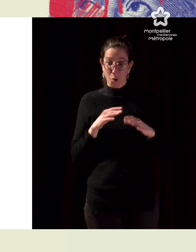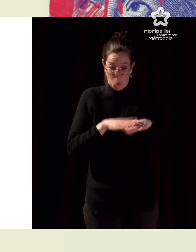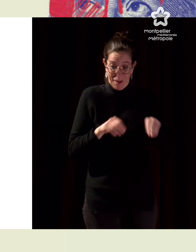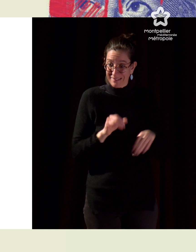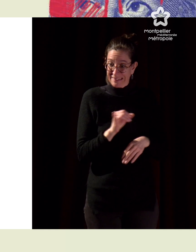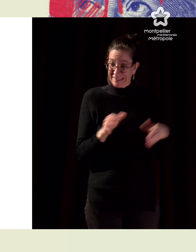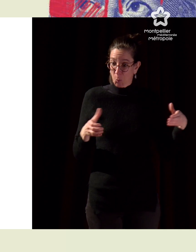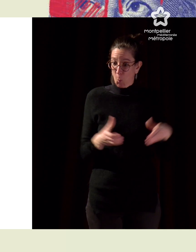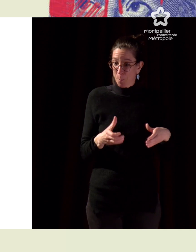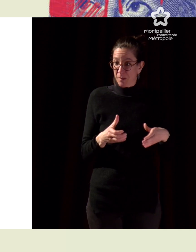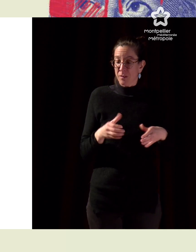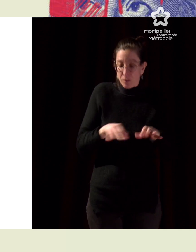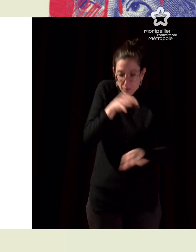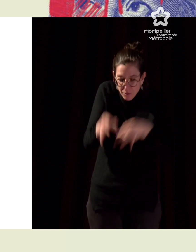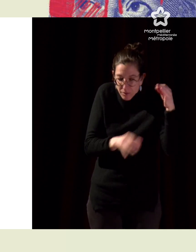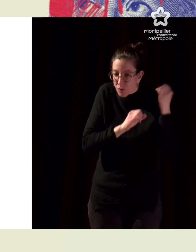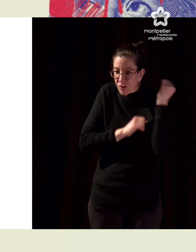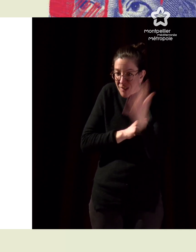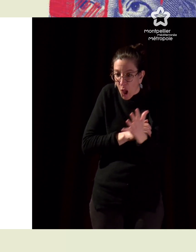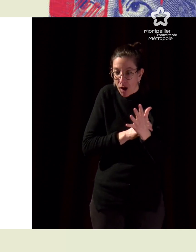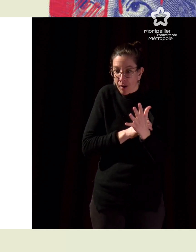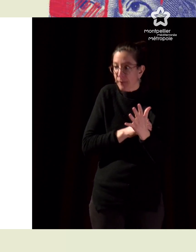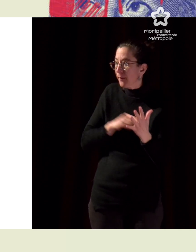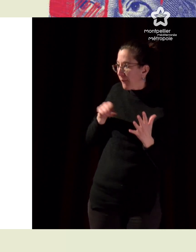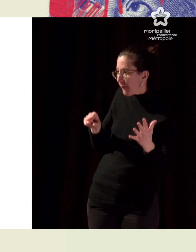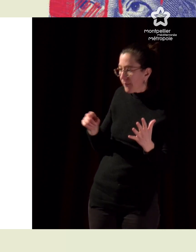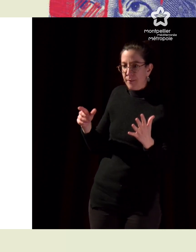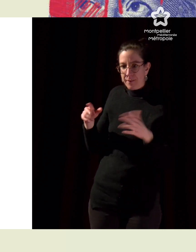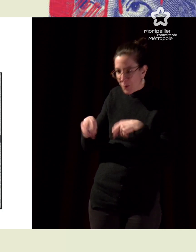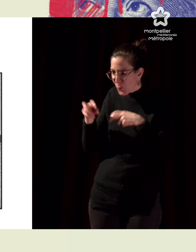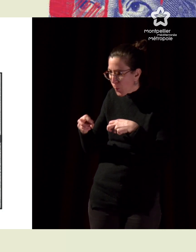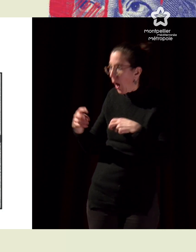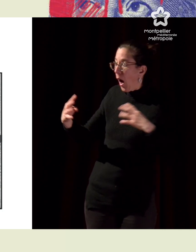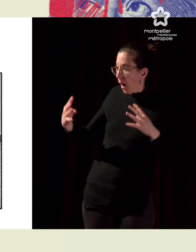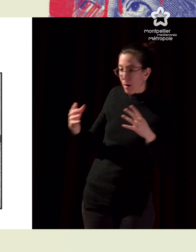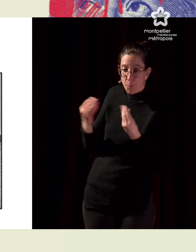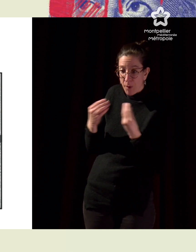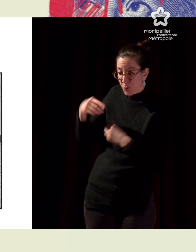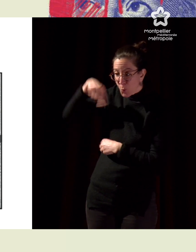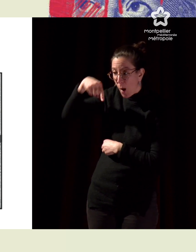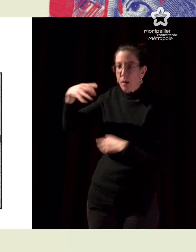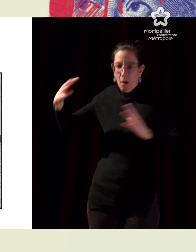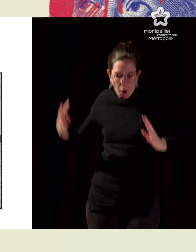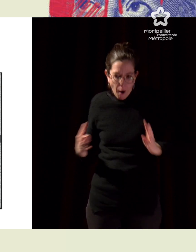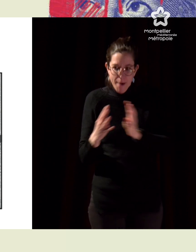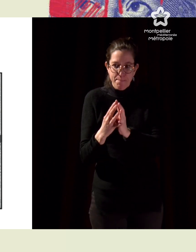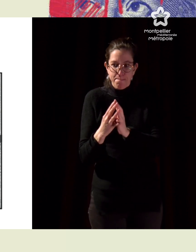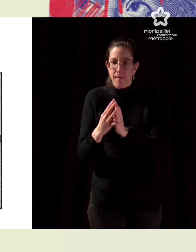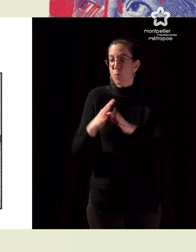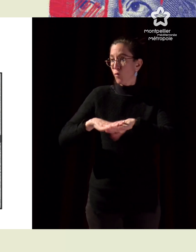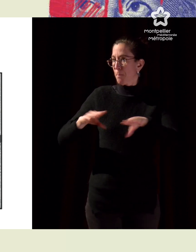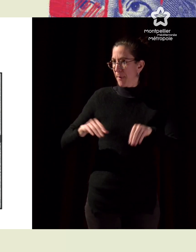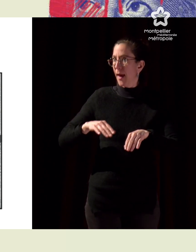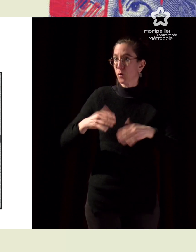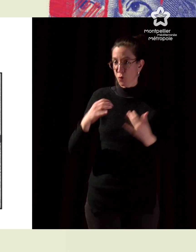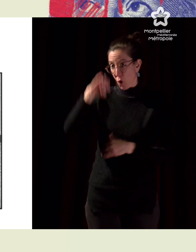place, et ils se sont mélangés avec les populations sur place. L'ADN a